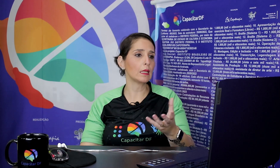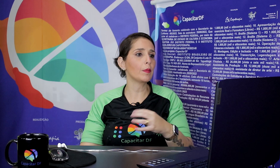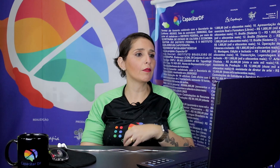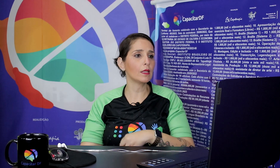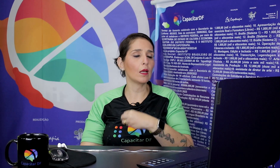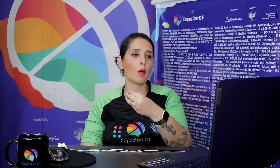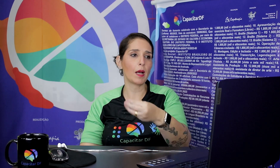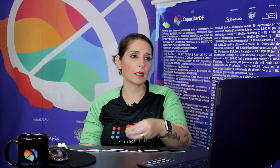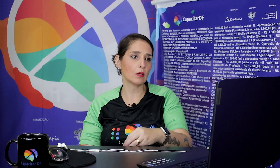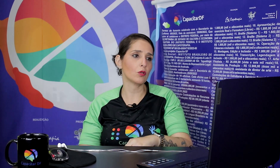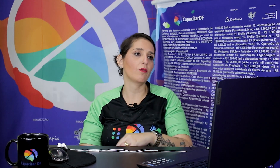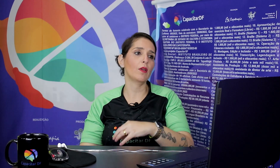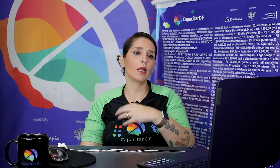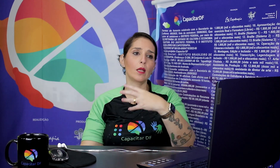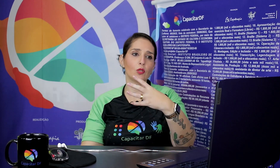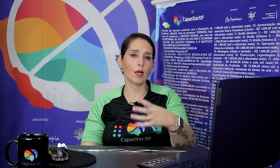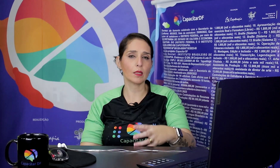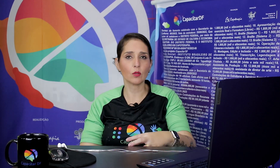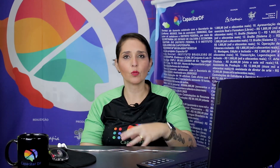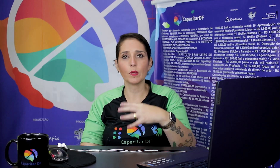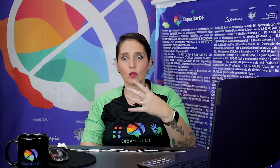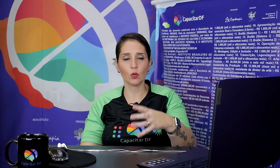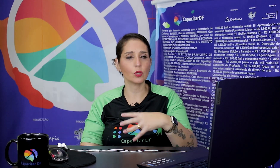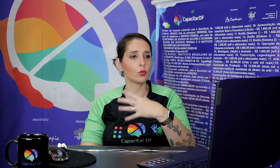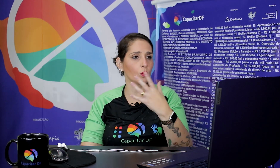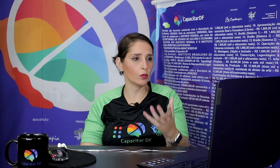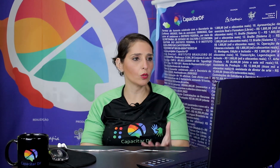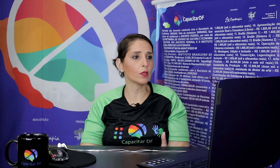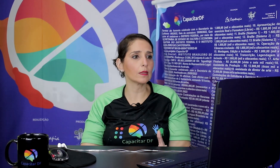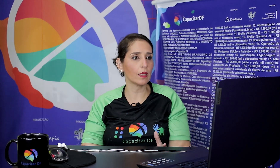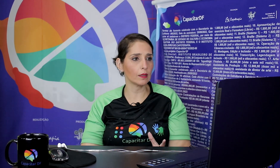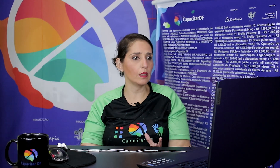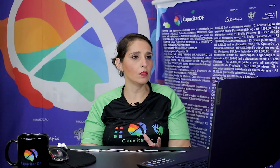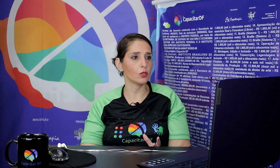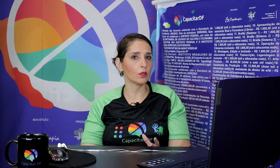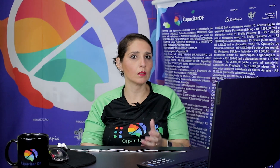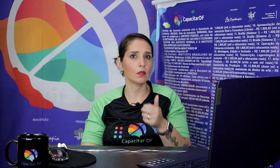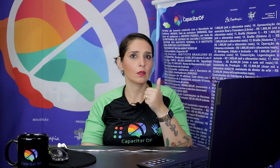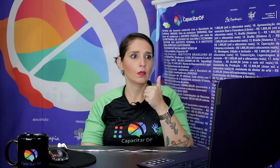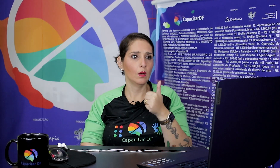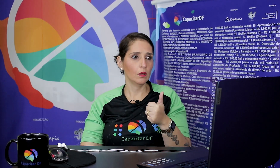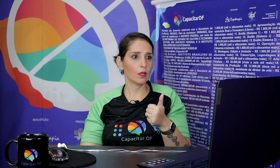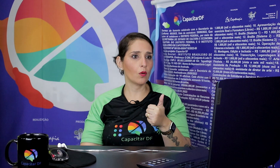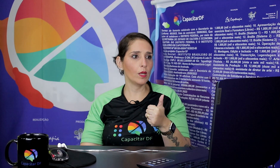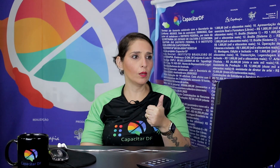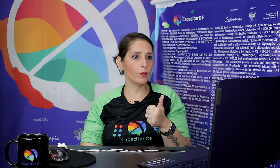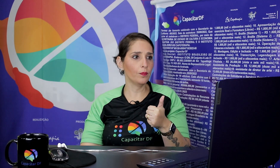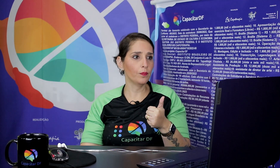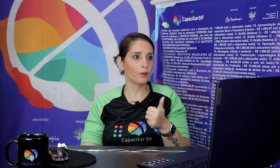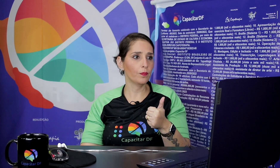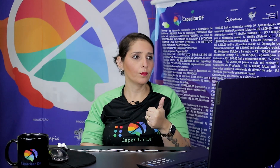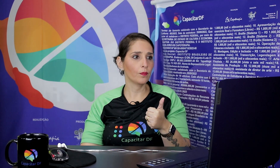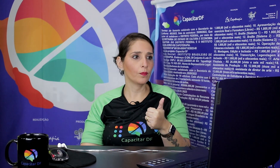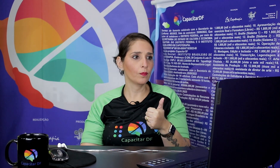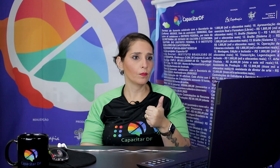porque sempre vai ter uma marcação de referente, marcação de pessoa, de número e de outras características. Tranquilo?